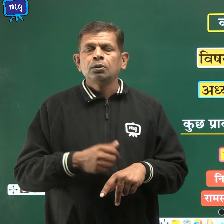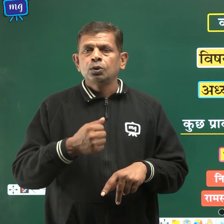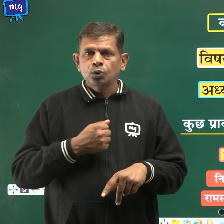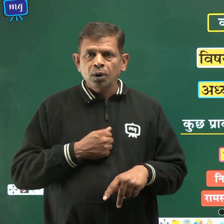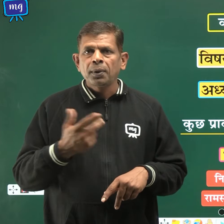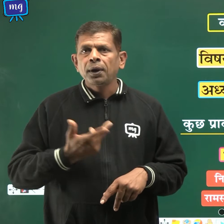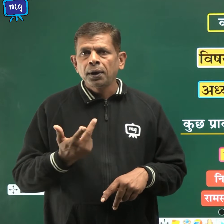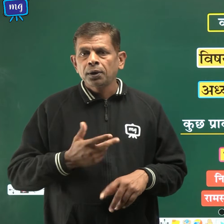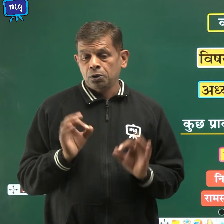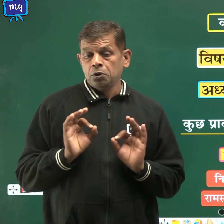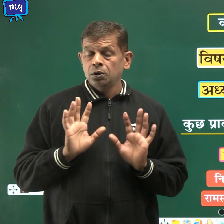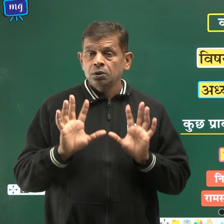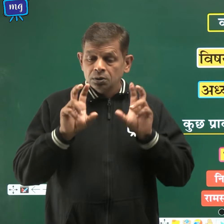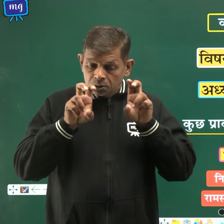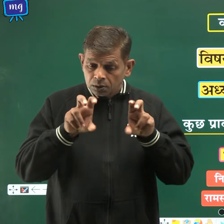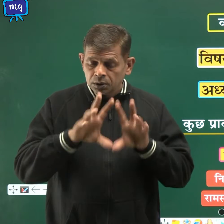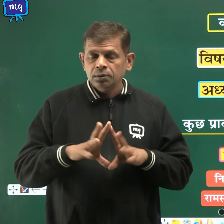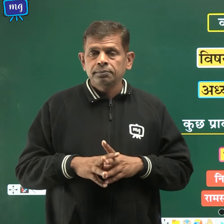तो हमें क्या क्या सावधानी रखनी चाहिए।